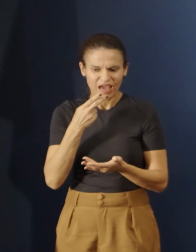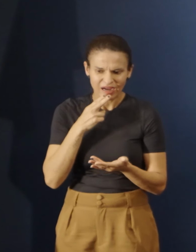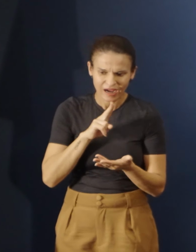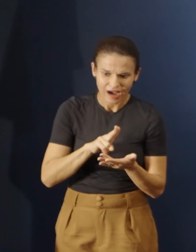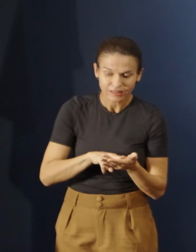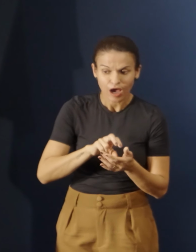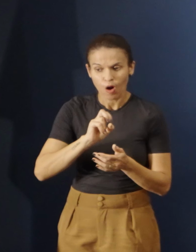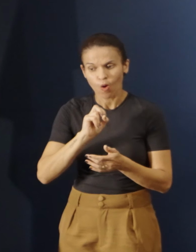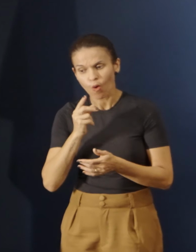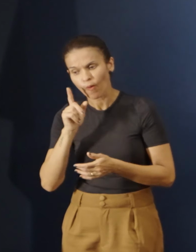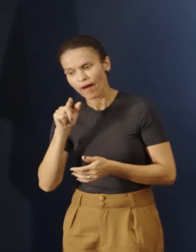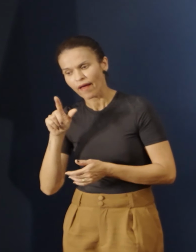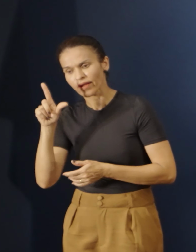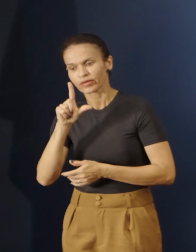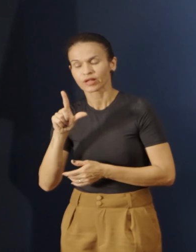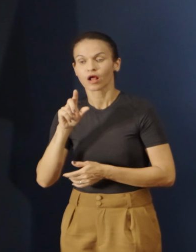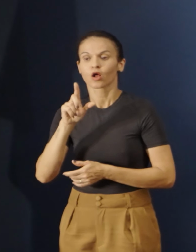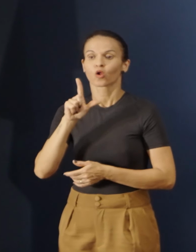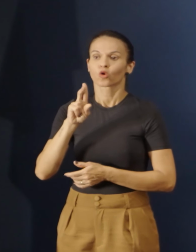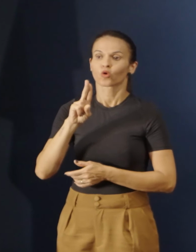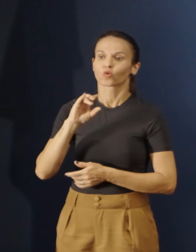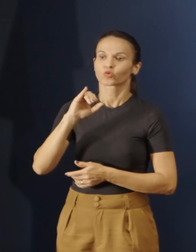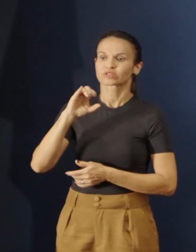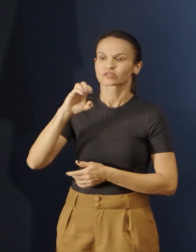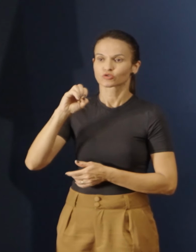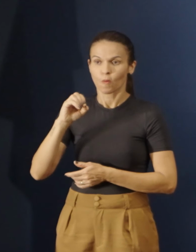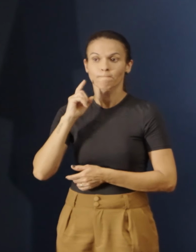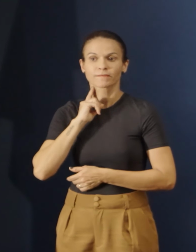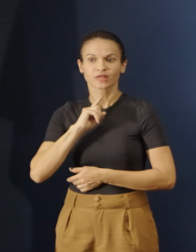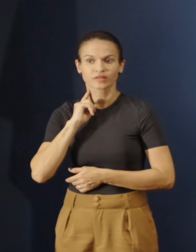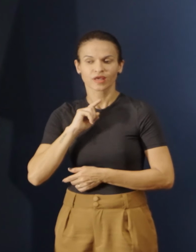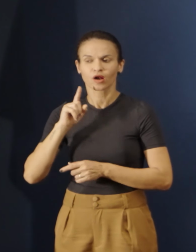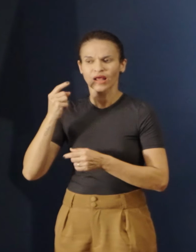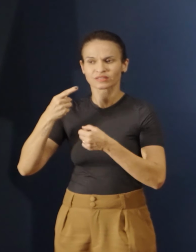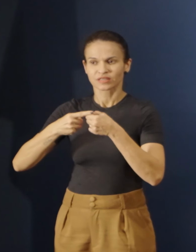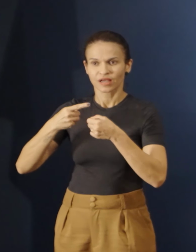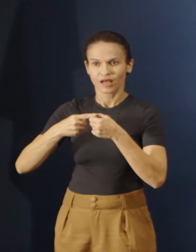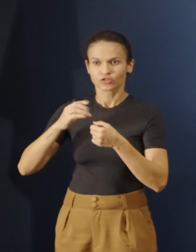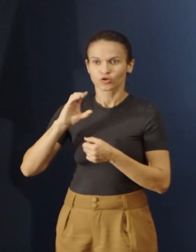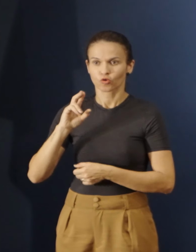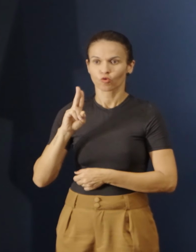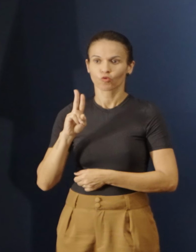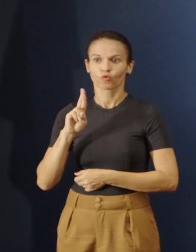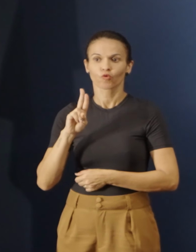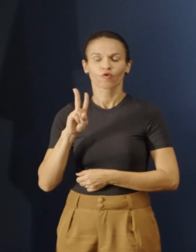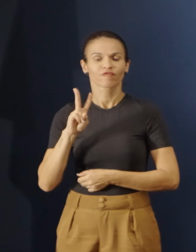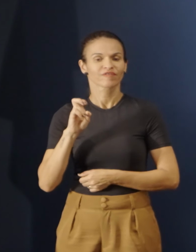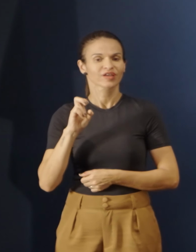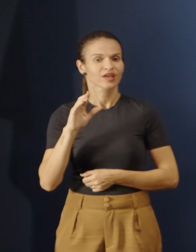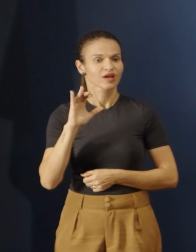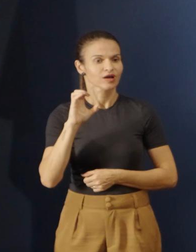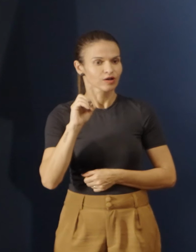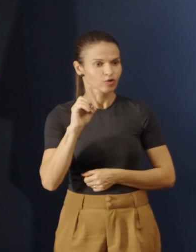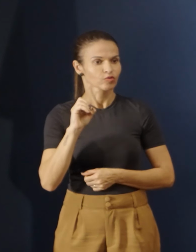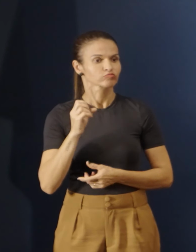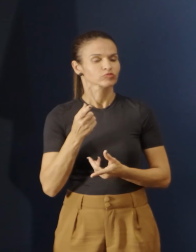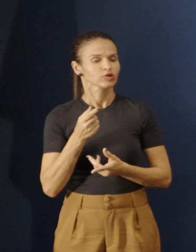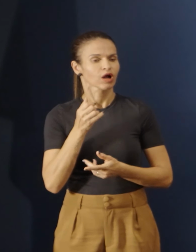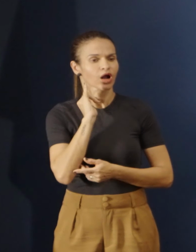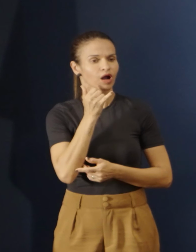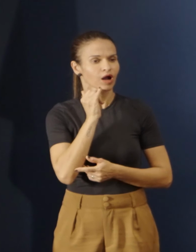é literatura. Lúcio Cardoso, mineiro, né, de Curvelo, ou seja, o autor de Crônica da